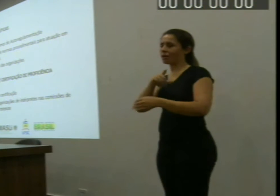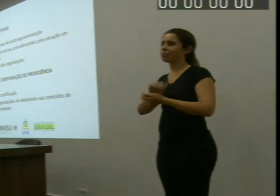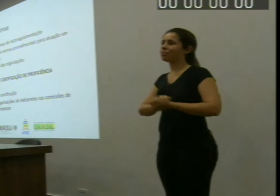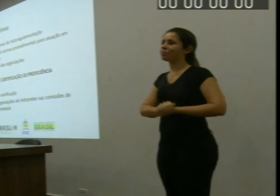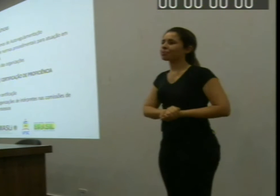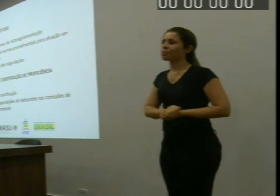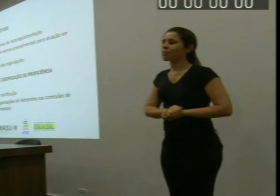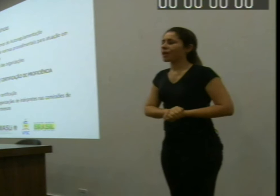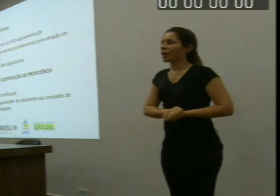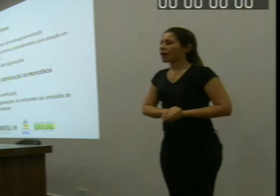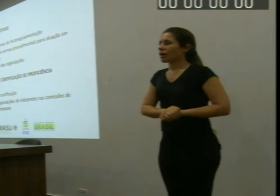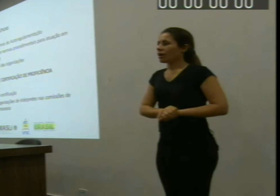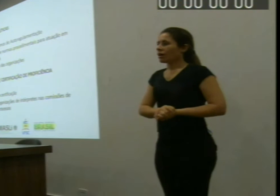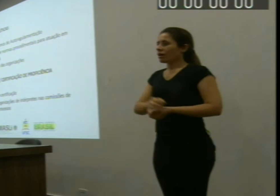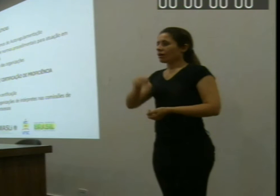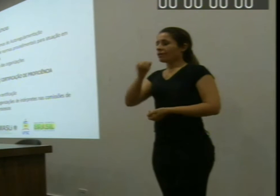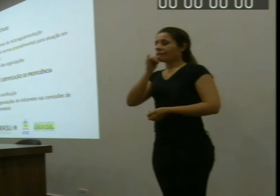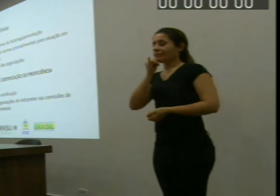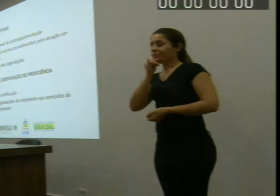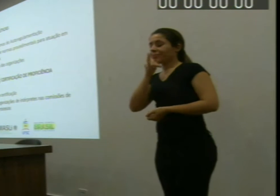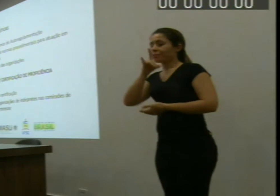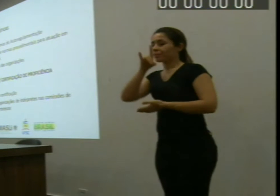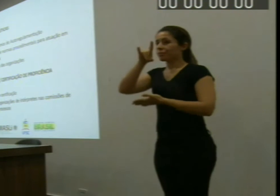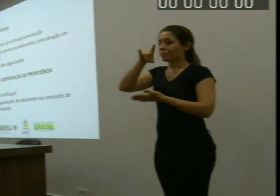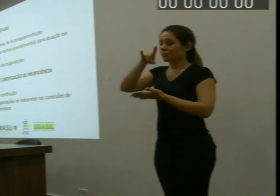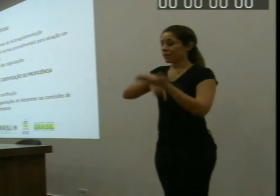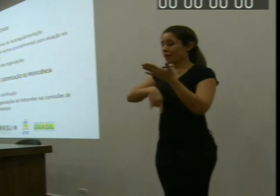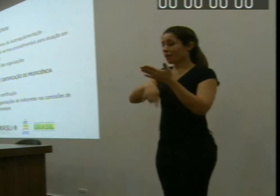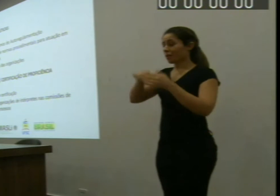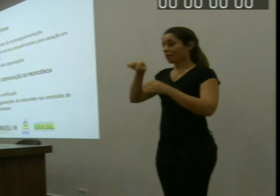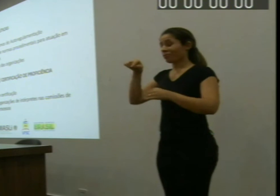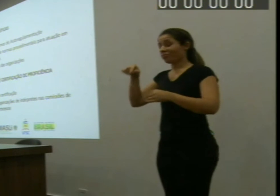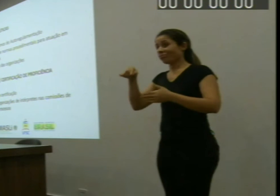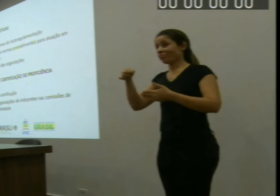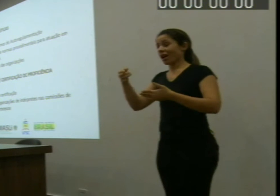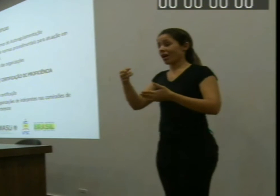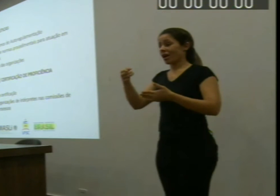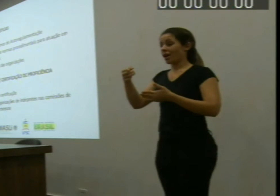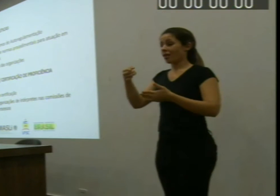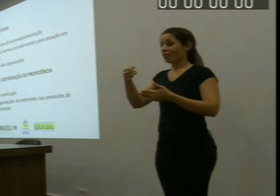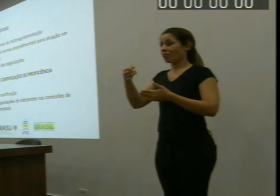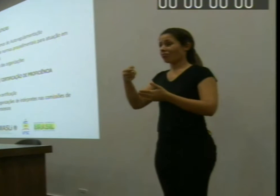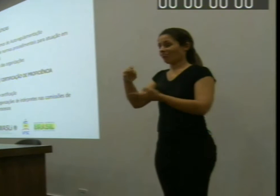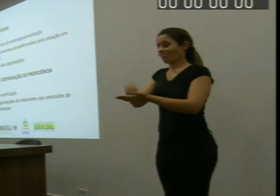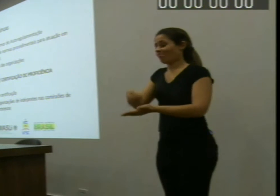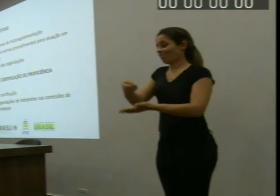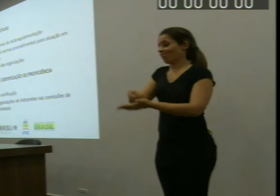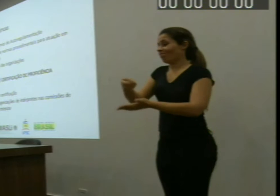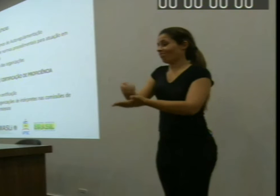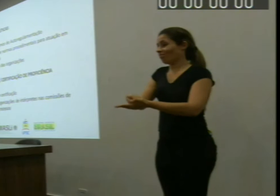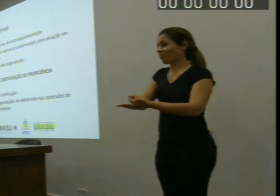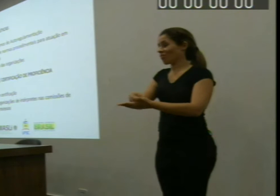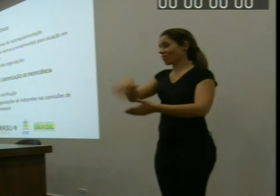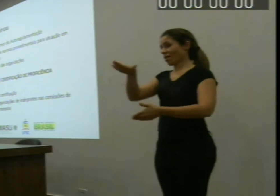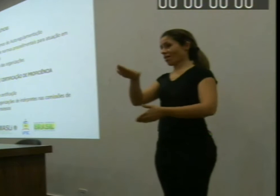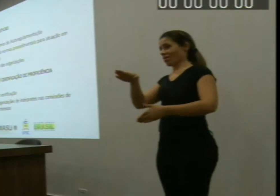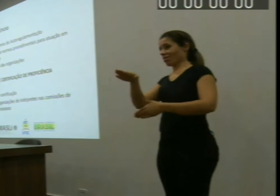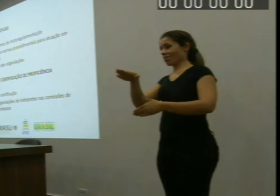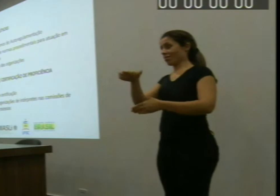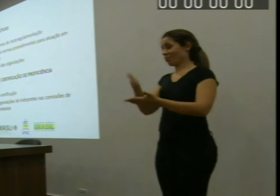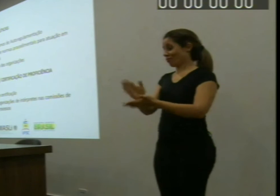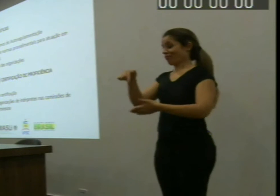exigem o teste daqui exige muito mais nesse aspecto Então faça nele e aí uma empresa ela não vai pedir